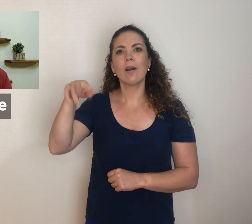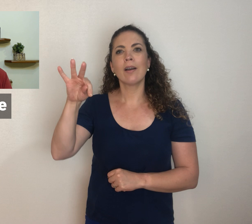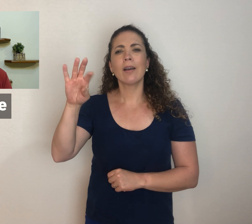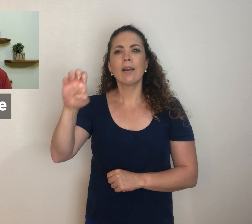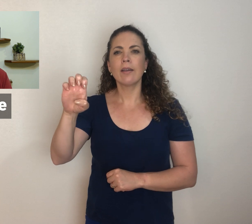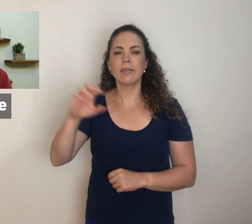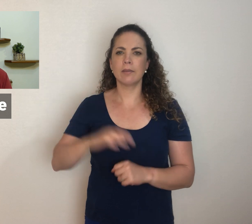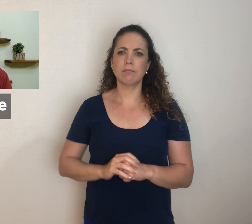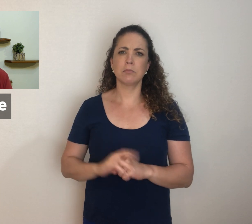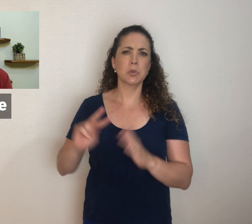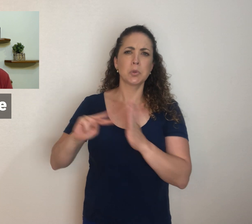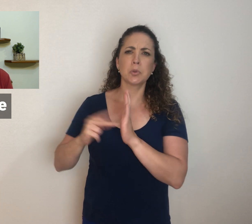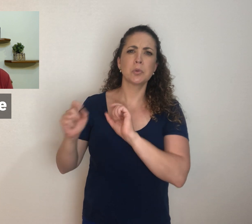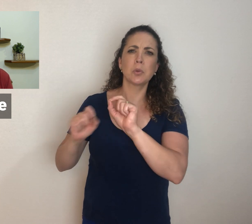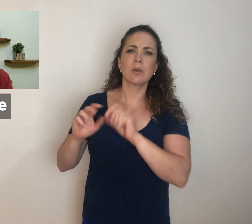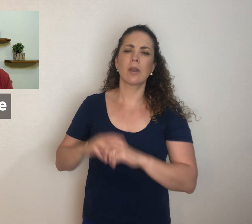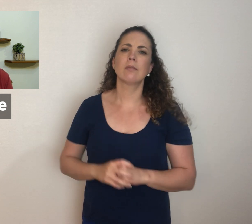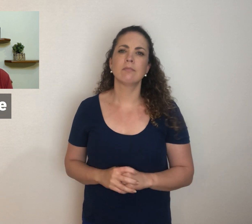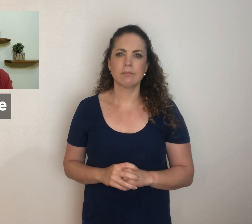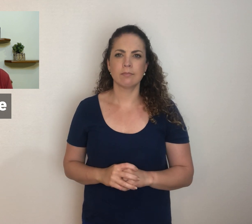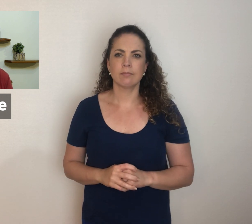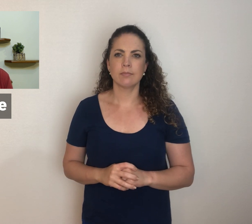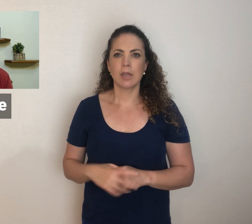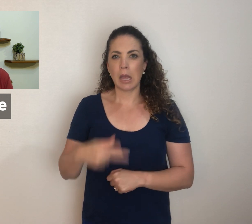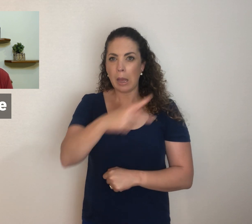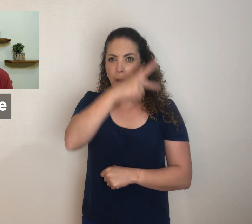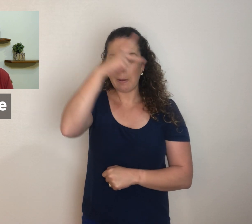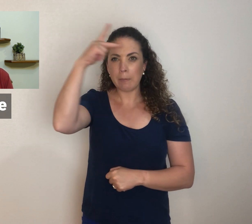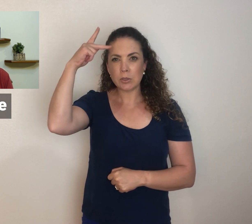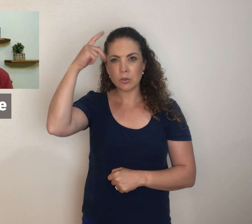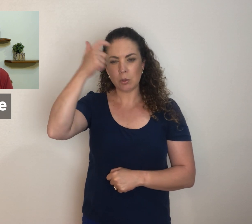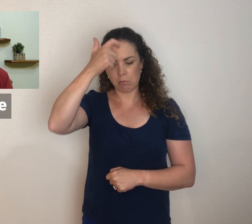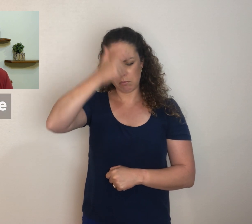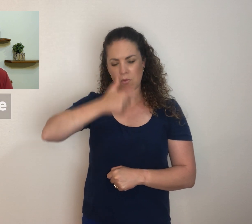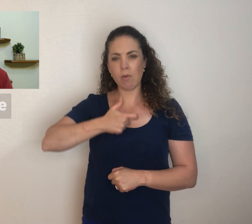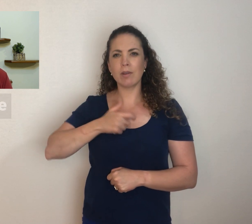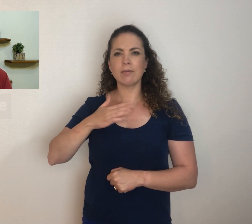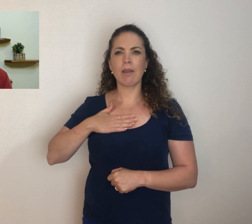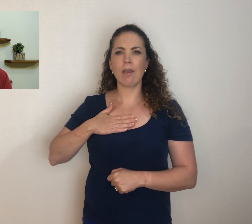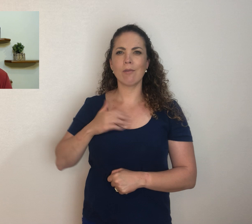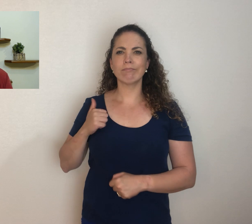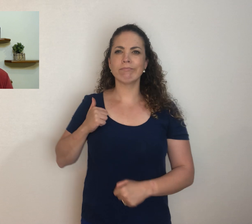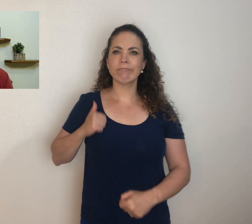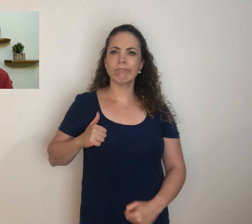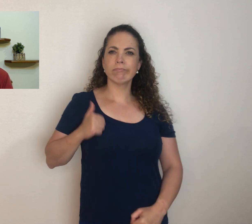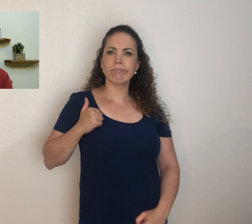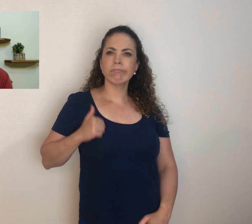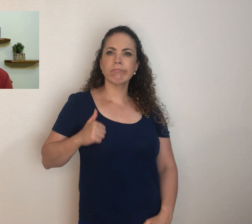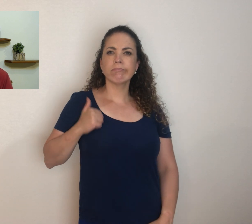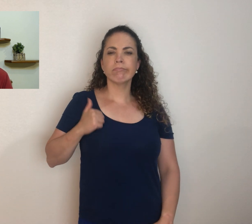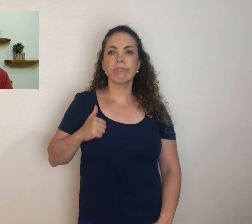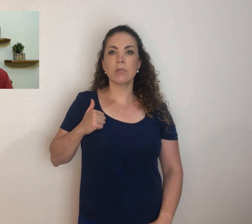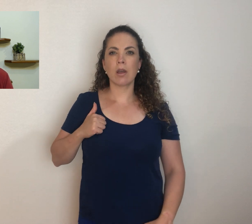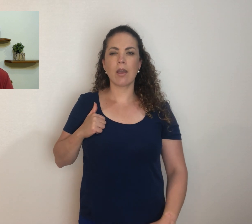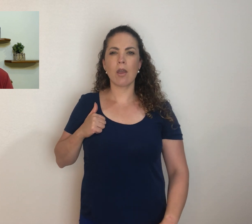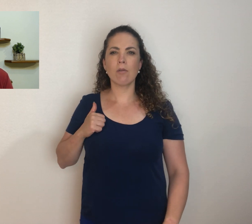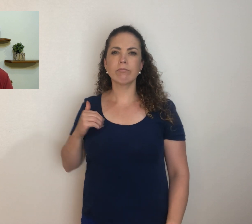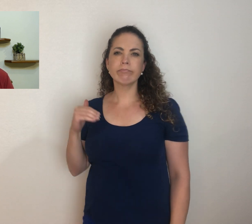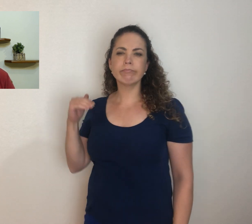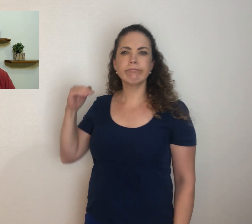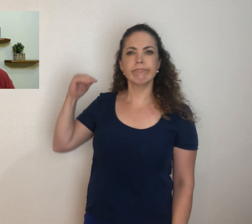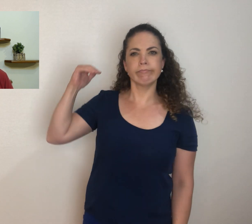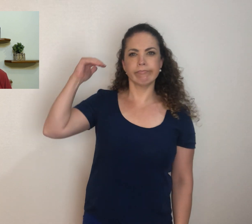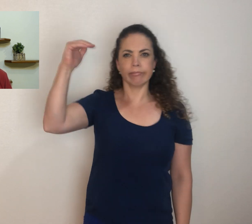é aquele que se acha melhor do que os outros. O arrogante se coloca acima e despreza os